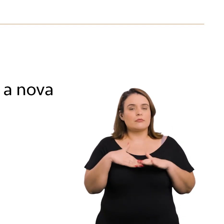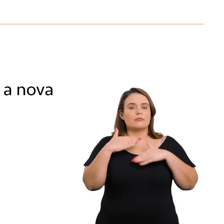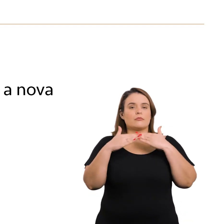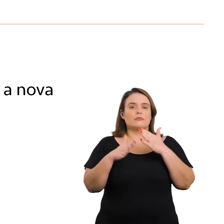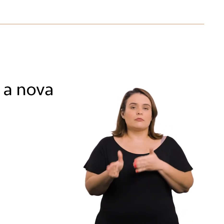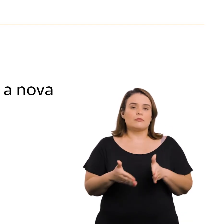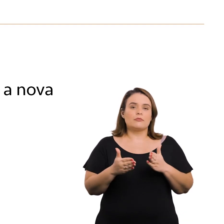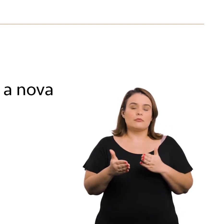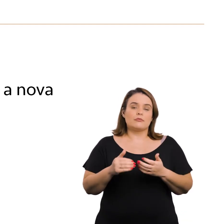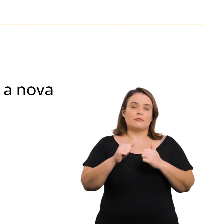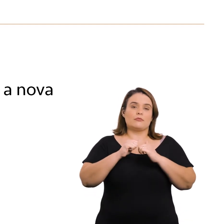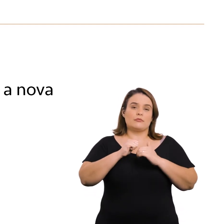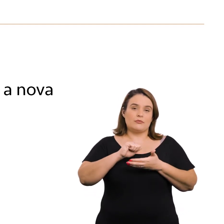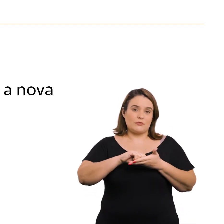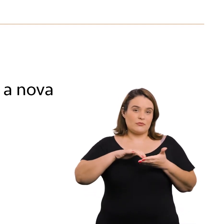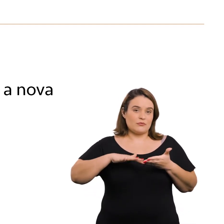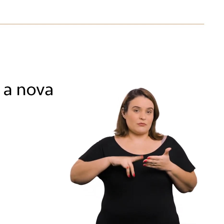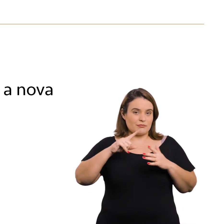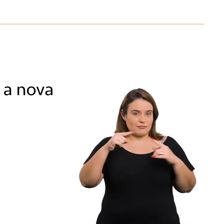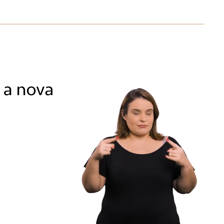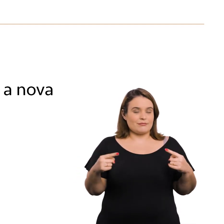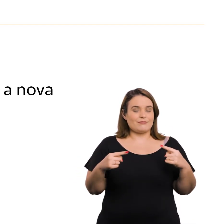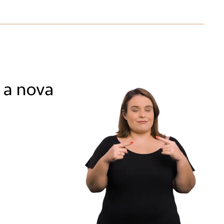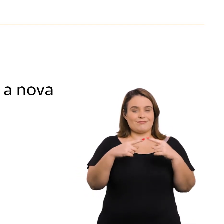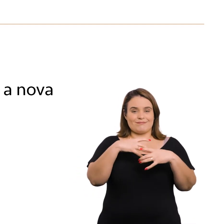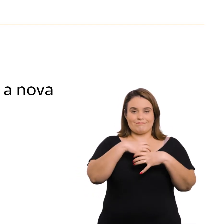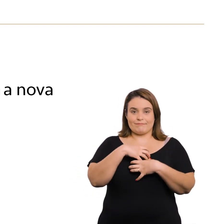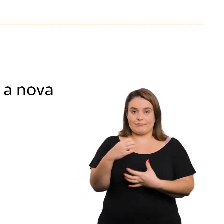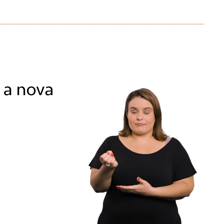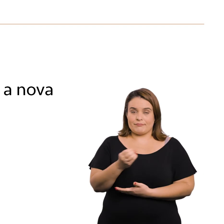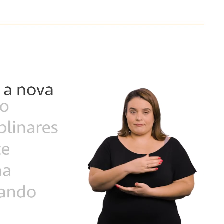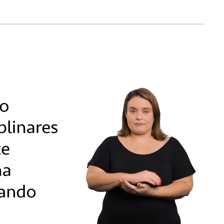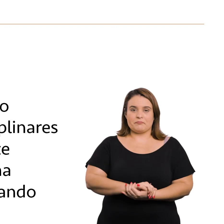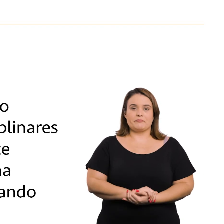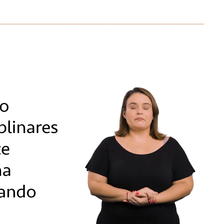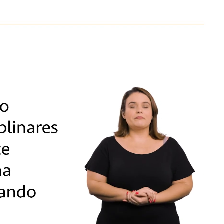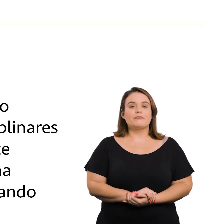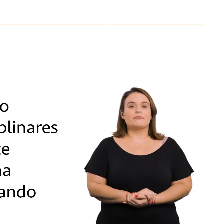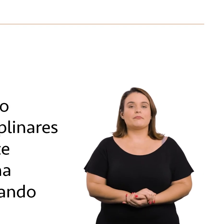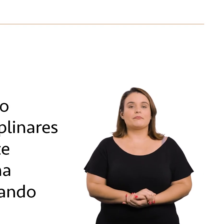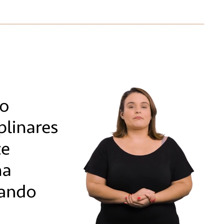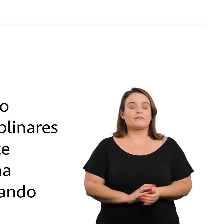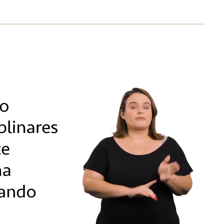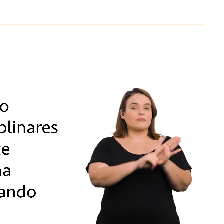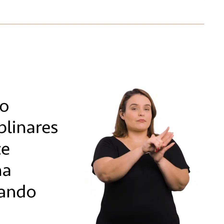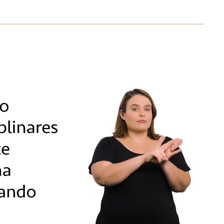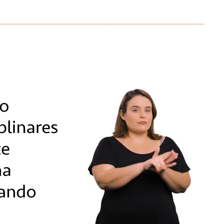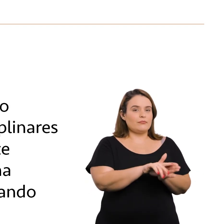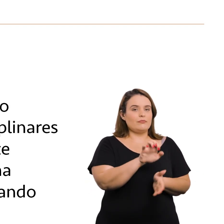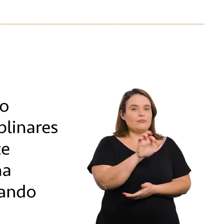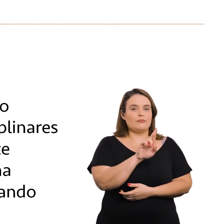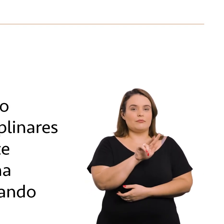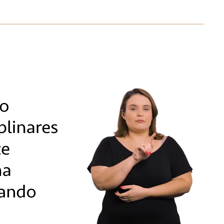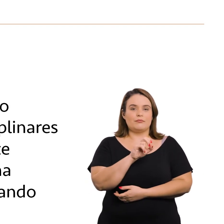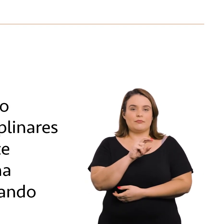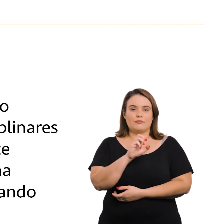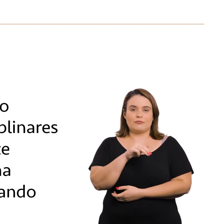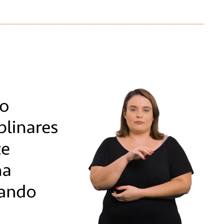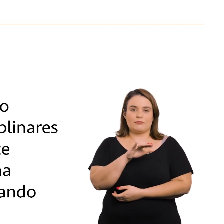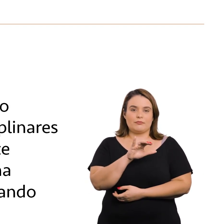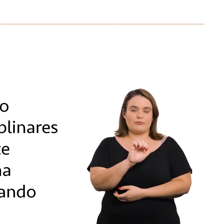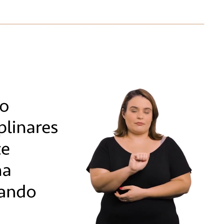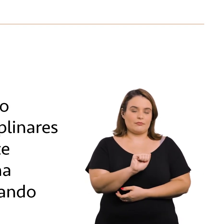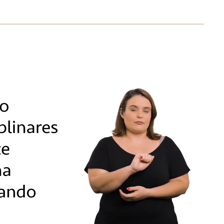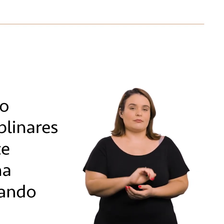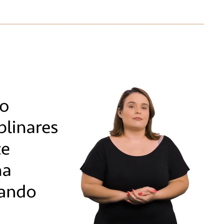desempenho produtivo em atividades compatíveis com a nova condição. Análise ergonômica. O